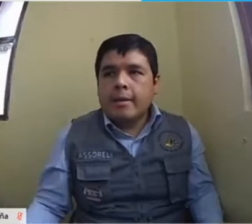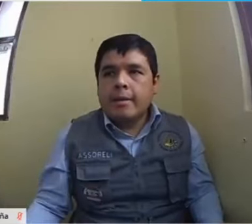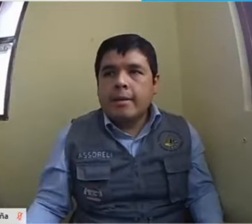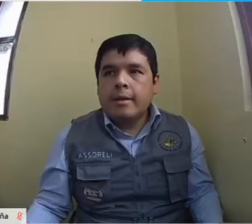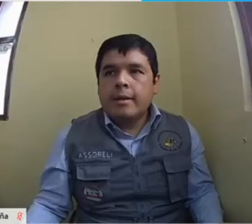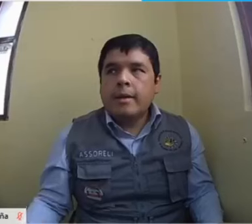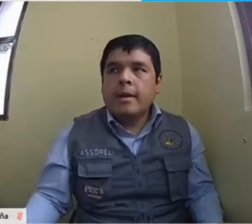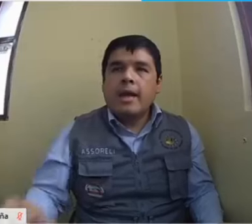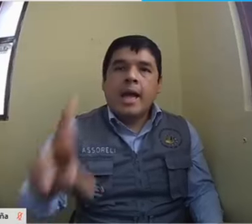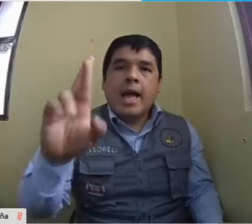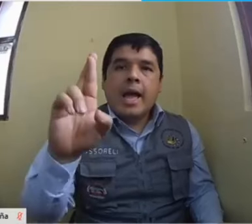R,